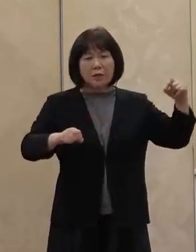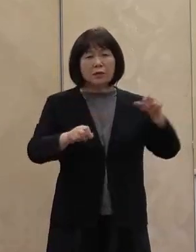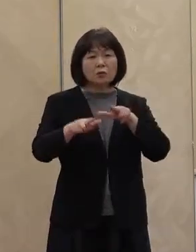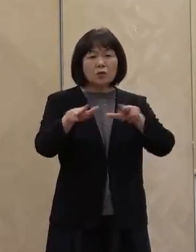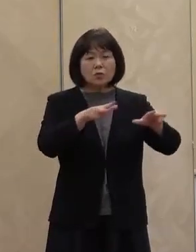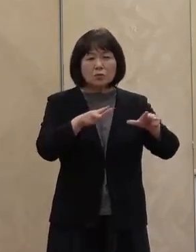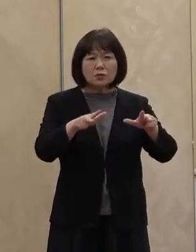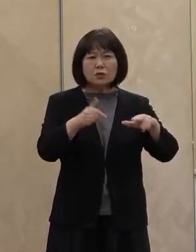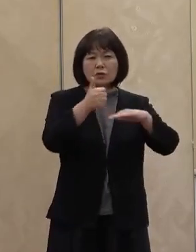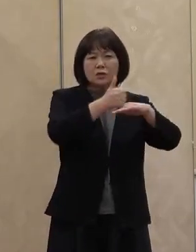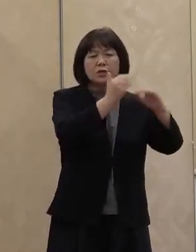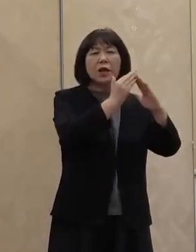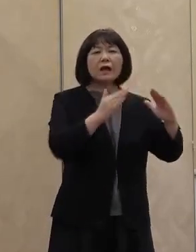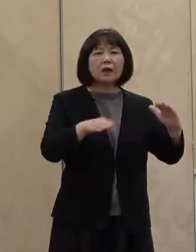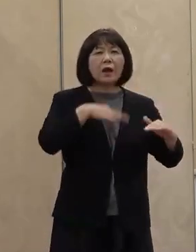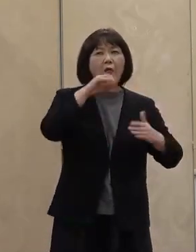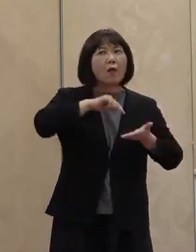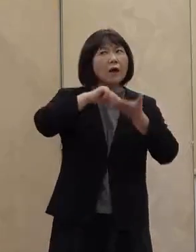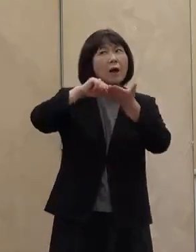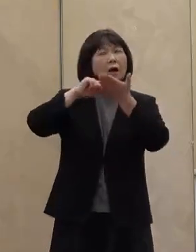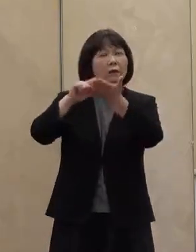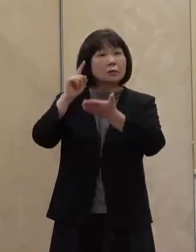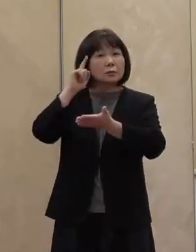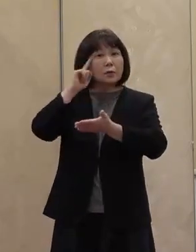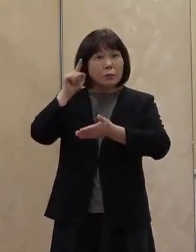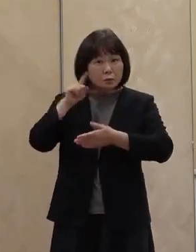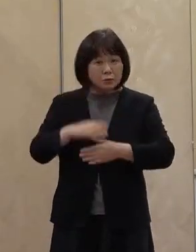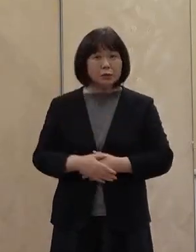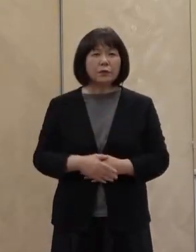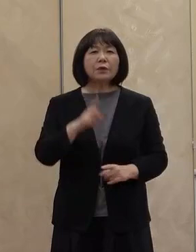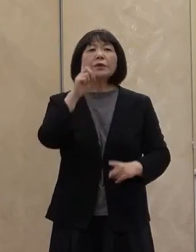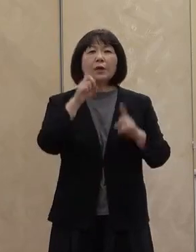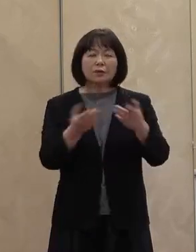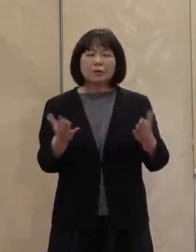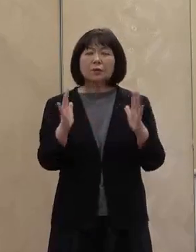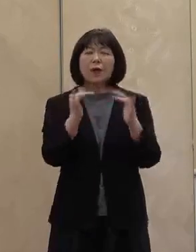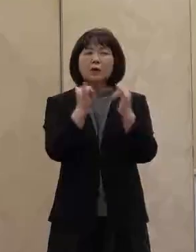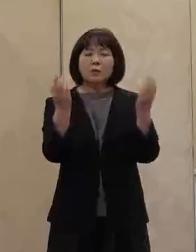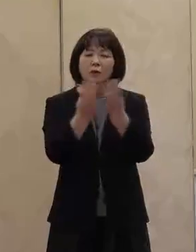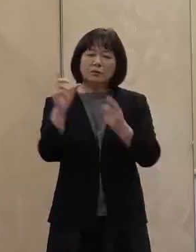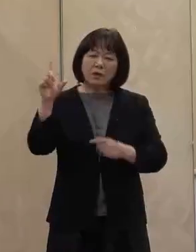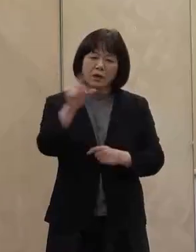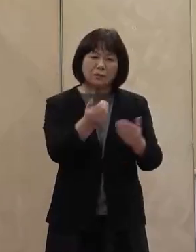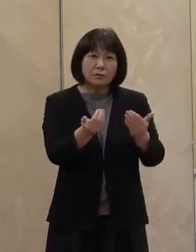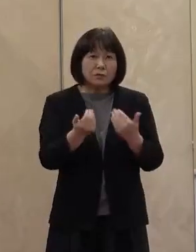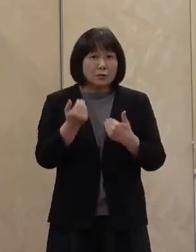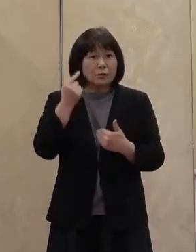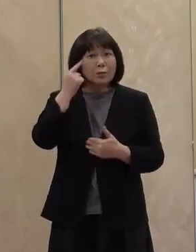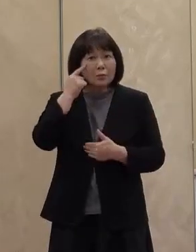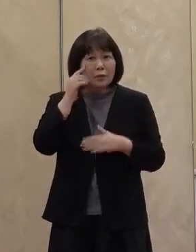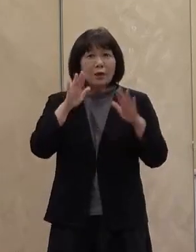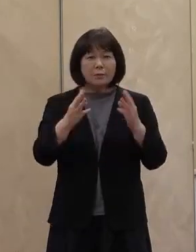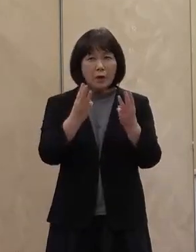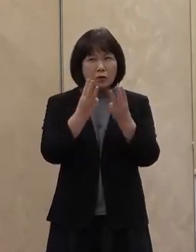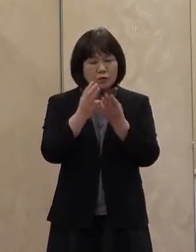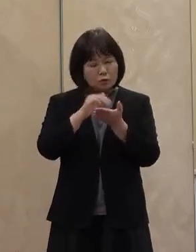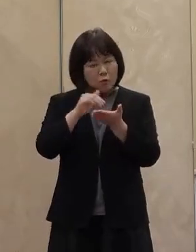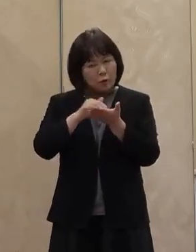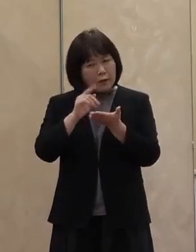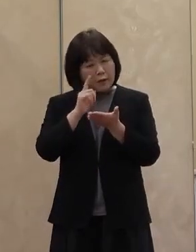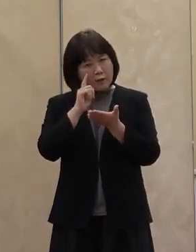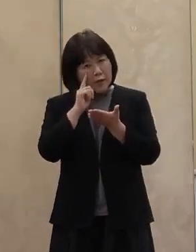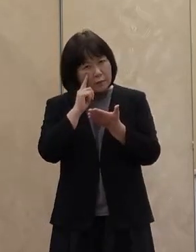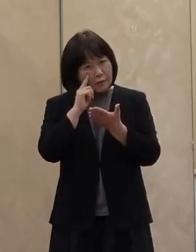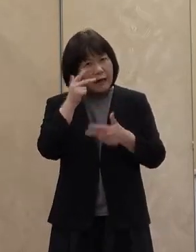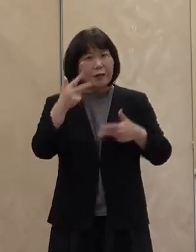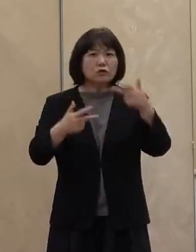からもかなり声はどんどんこれからさらに上がってくると思いますが、これは何とか減らしていかなきゃいけない。 けども、今の数字を前提にしたらどうなるかっていうのはシ